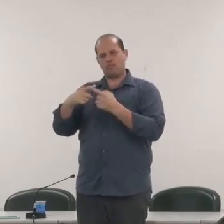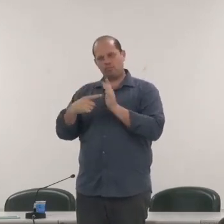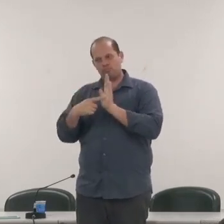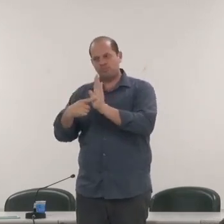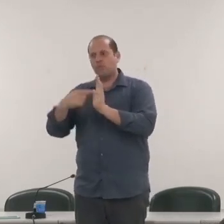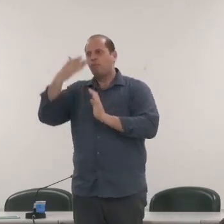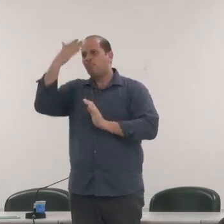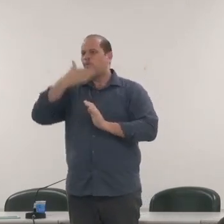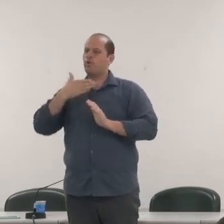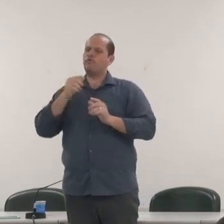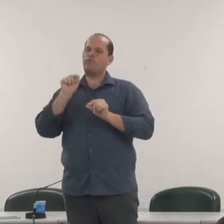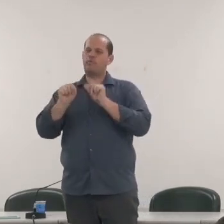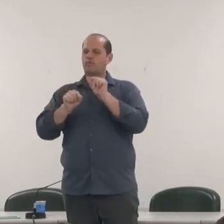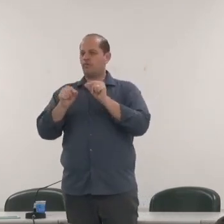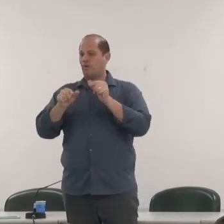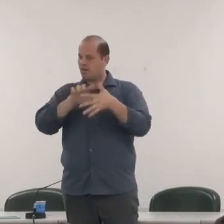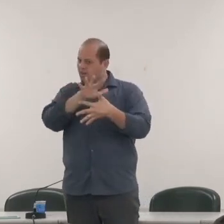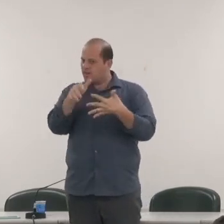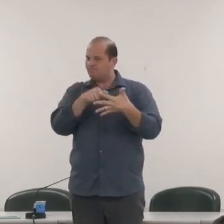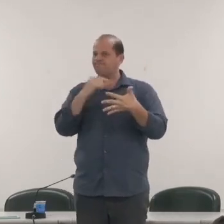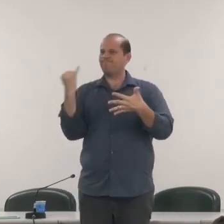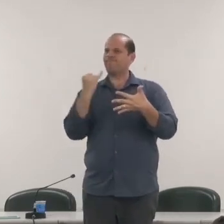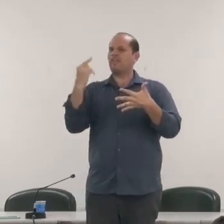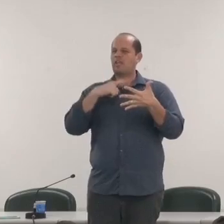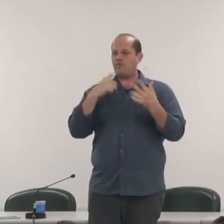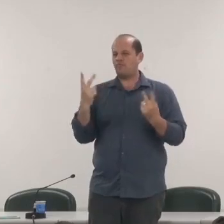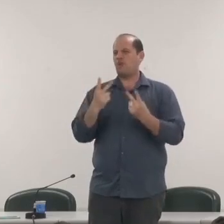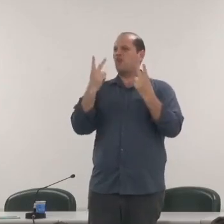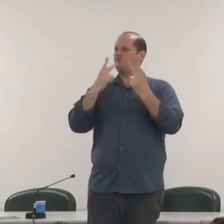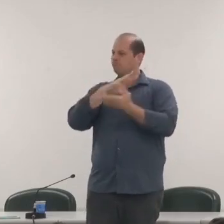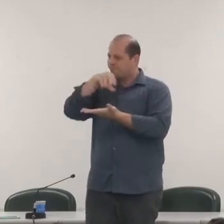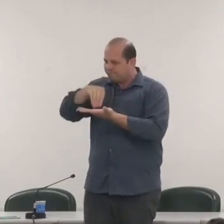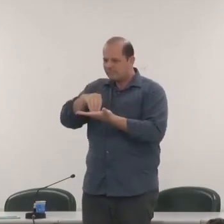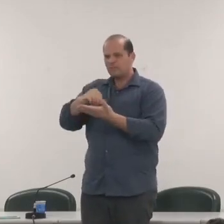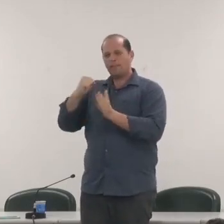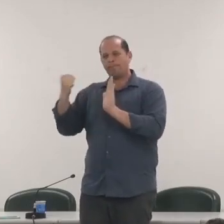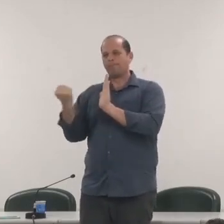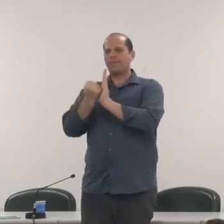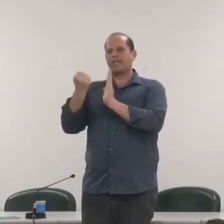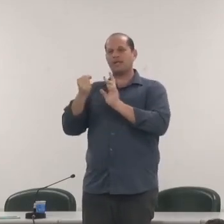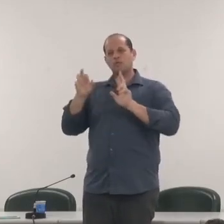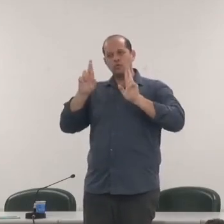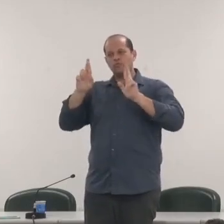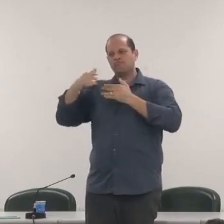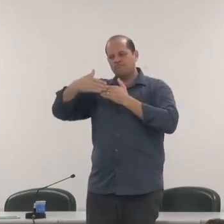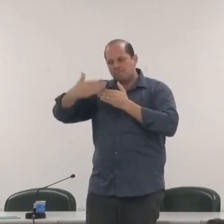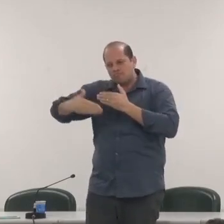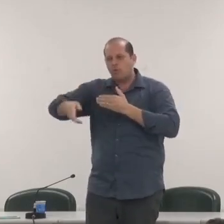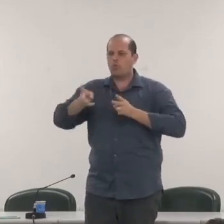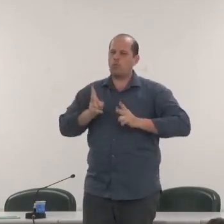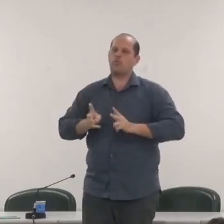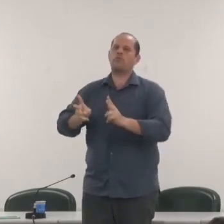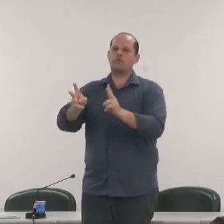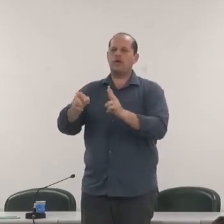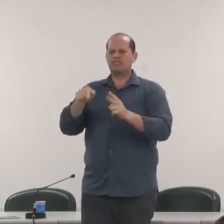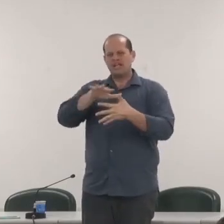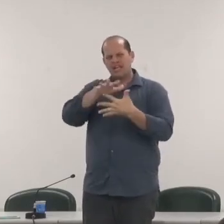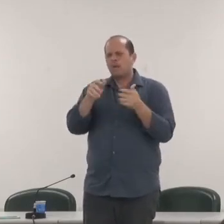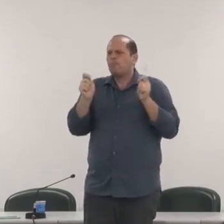está participando de um seminário, de um grupo de estudos linguísticos, uma mesa sobre língua de sinais, conduzida em língua de sinais. Espero que